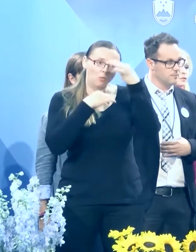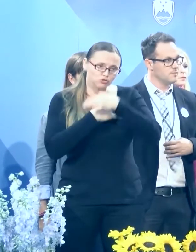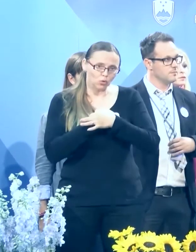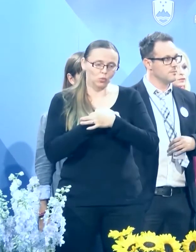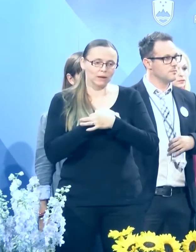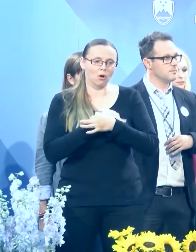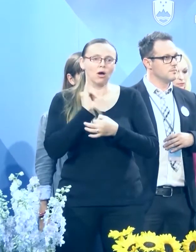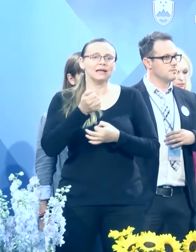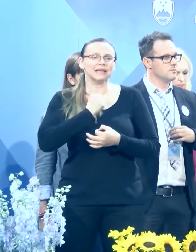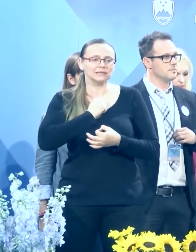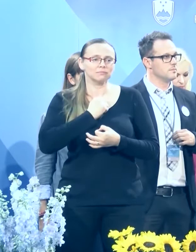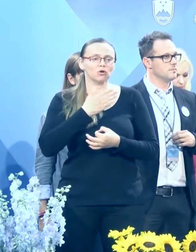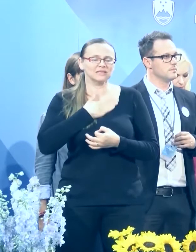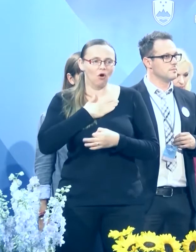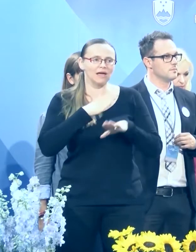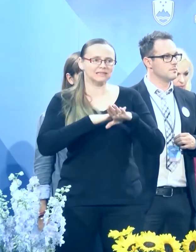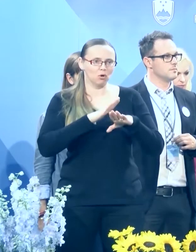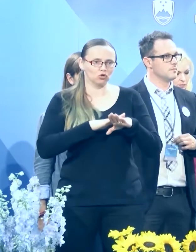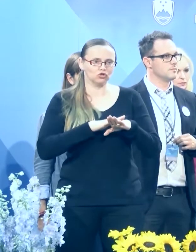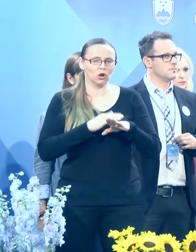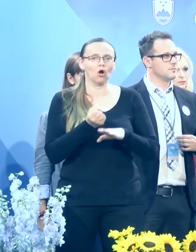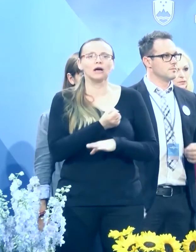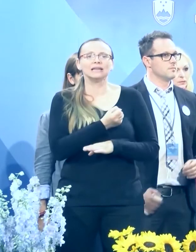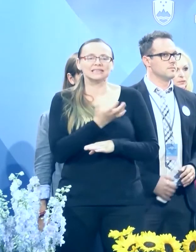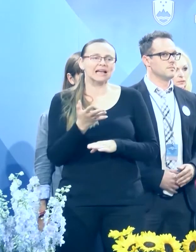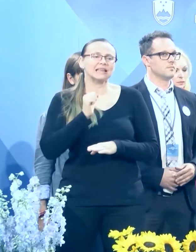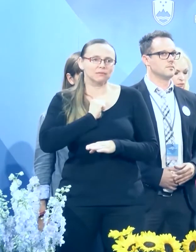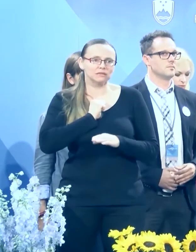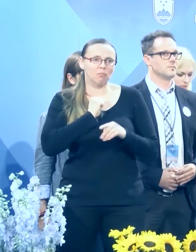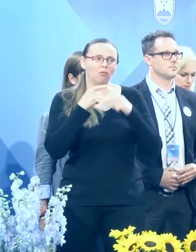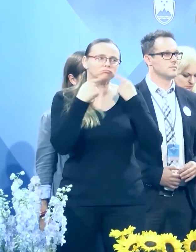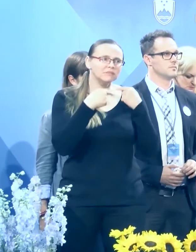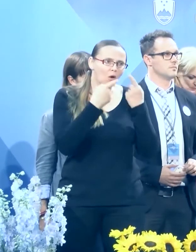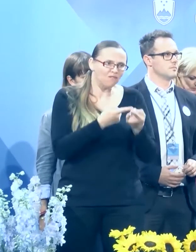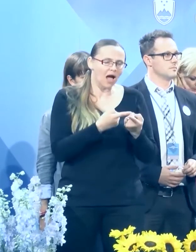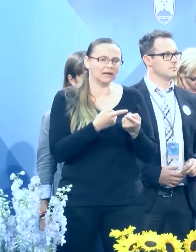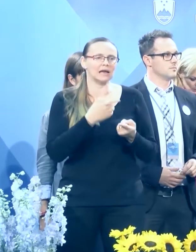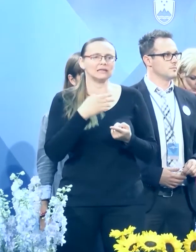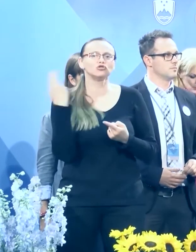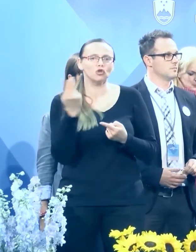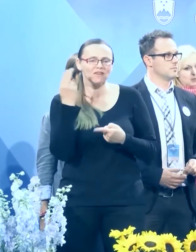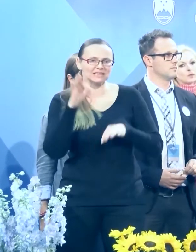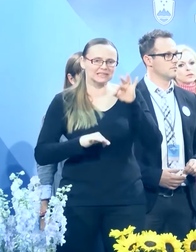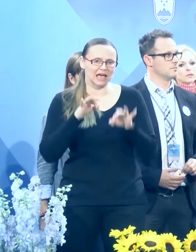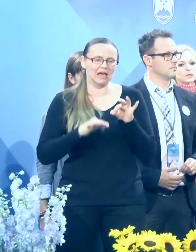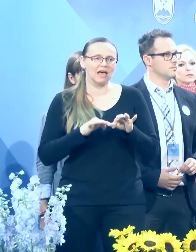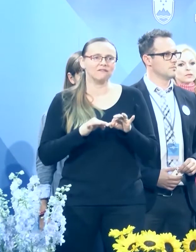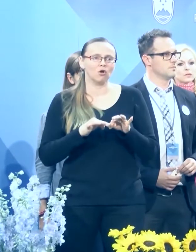da smo svoje sporočilo, s katerim smo nagovarjali slovenske voljivke in